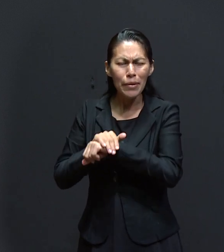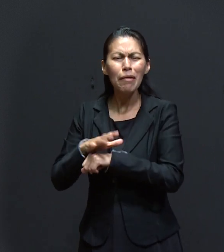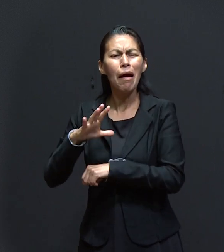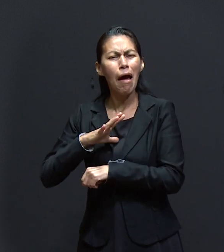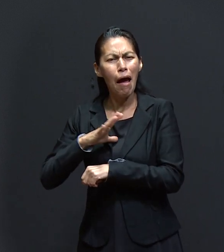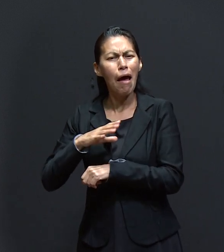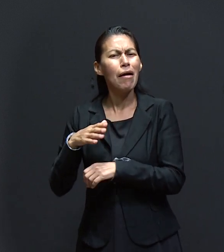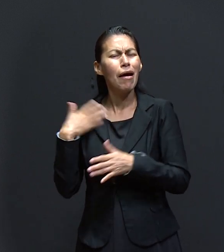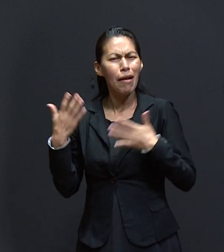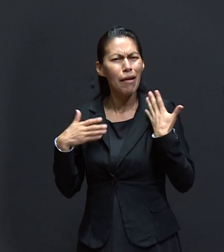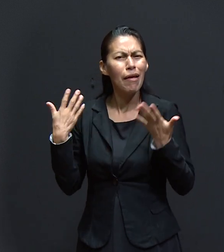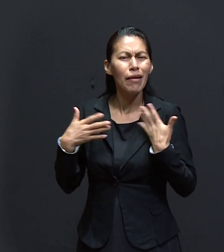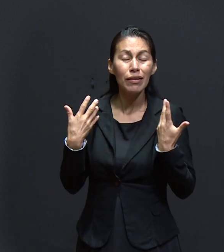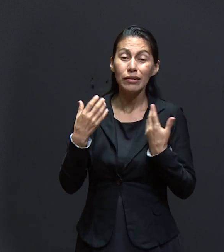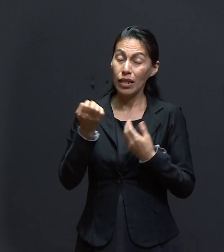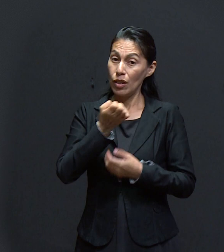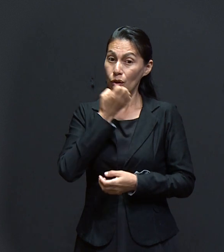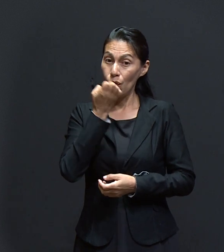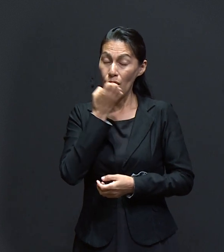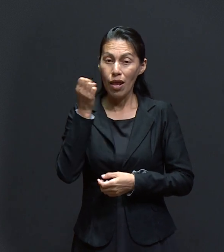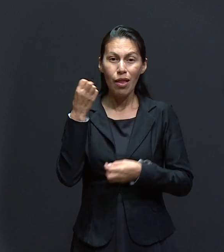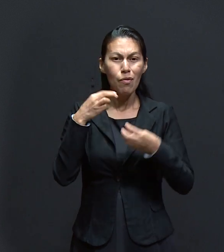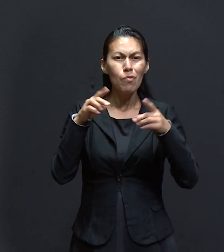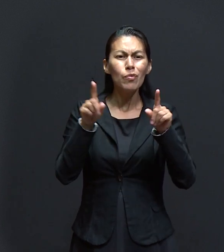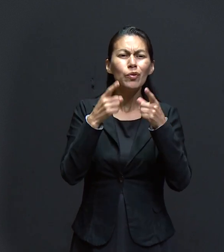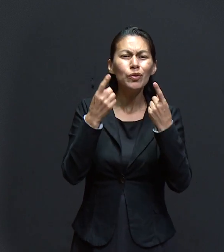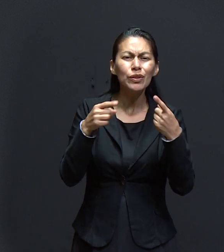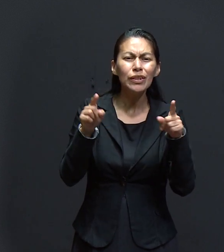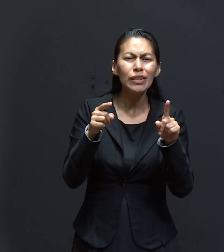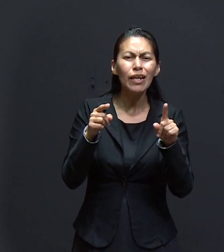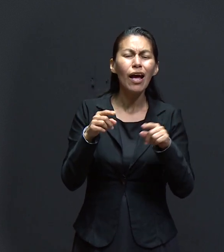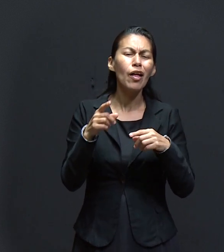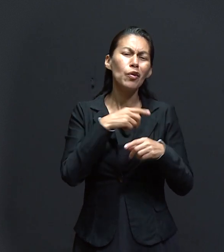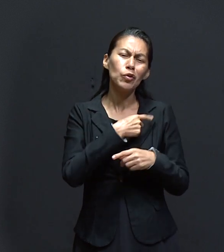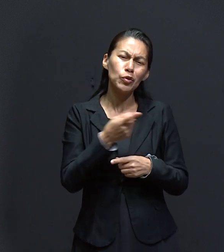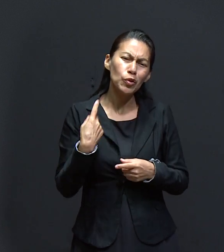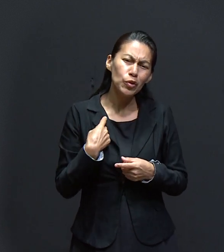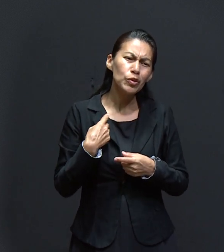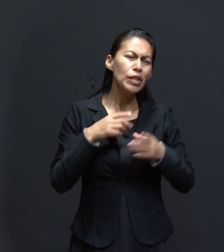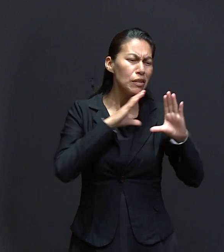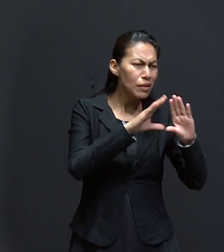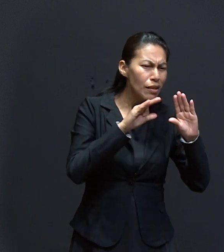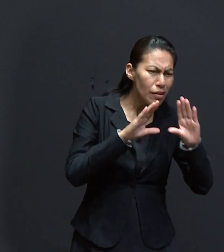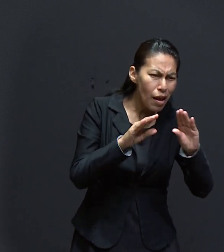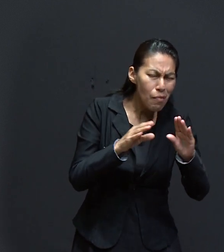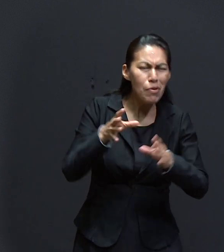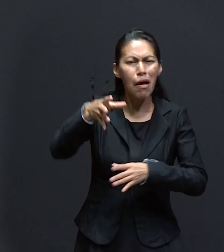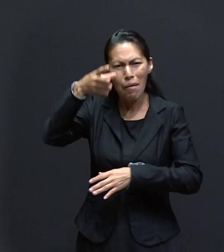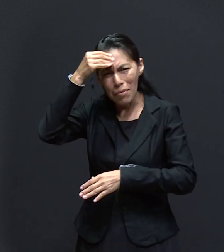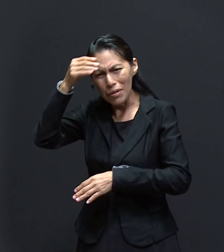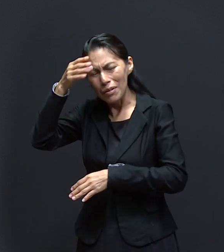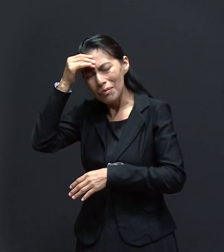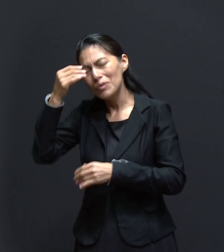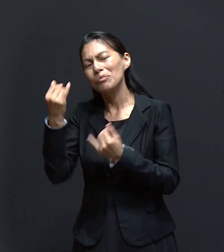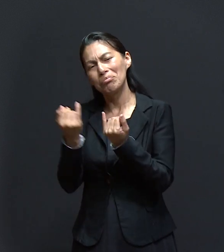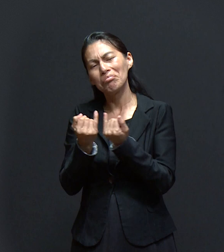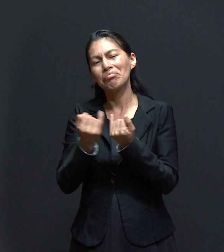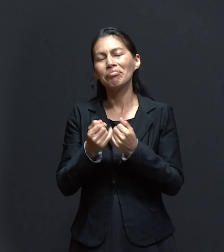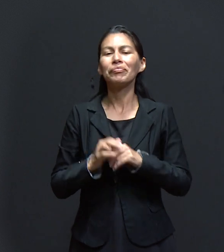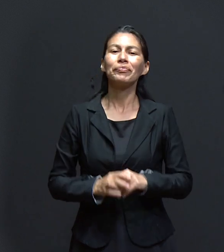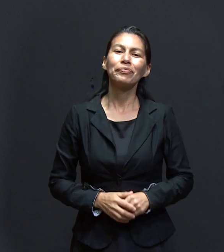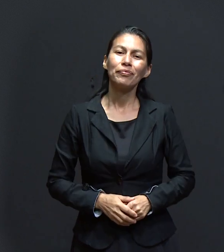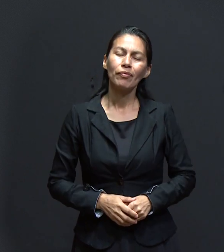compañerismo de amigos que tenemos aquí y estamos trabajando en escuelas de música y compartiendo y aprendiendo el mismo